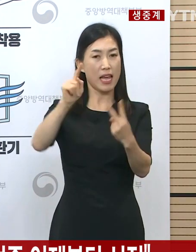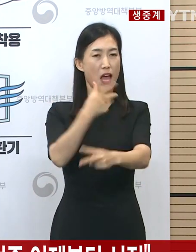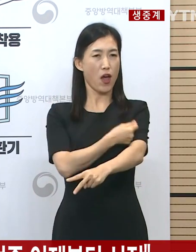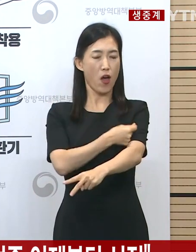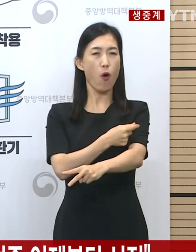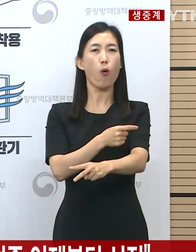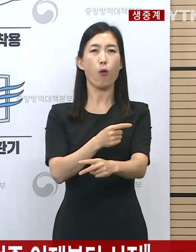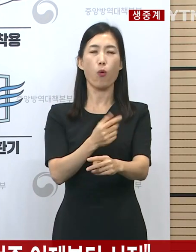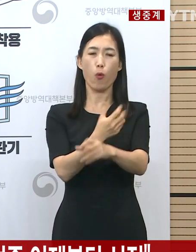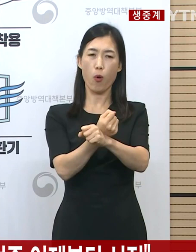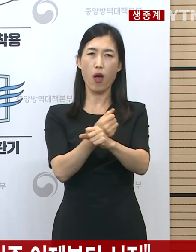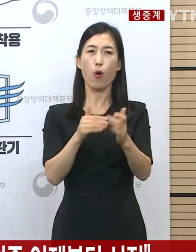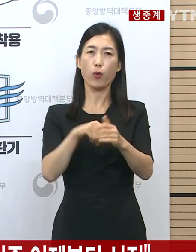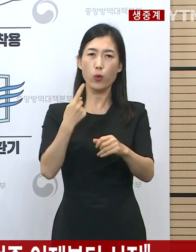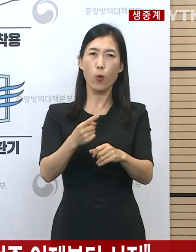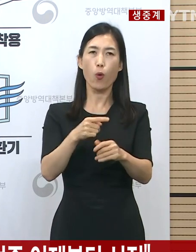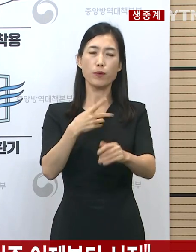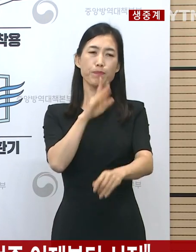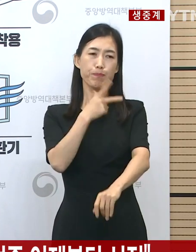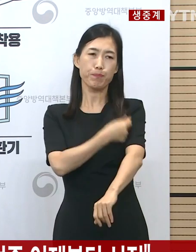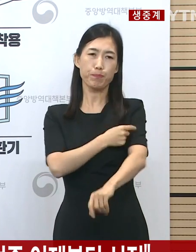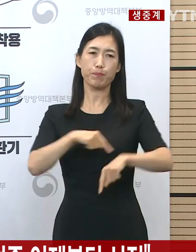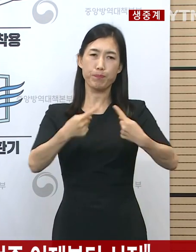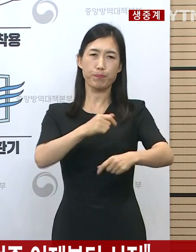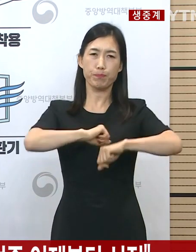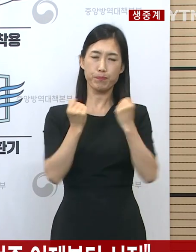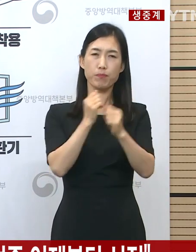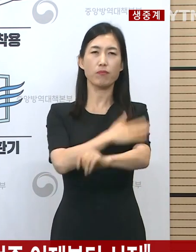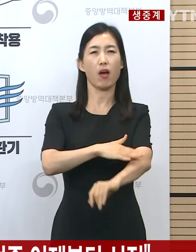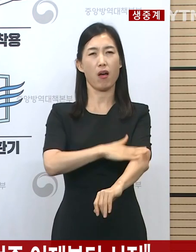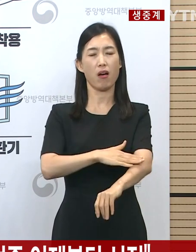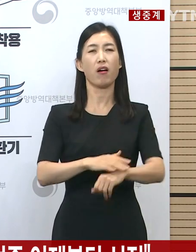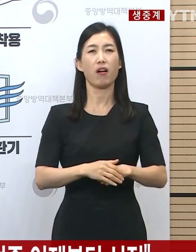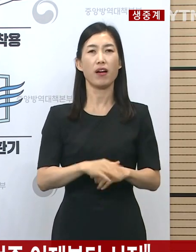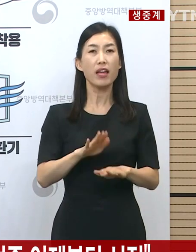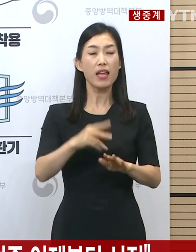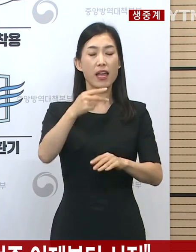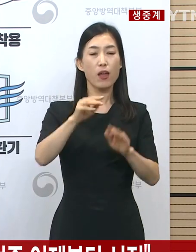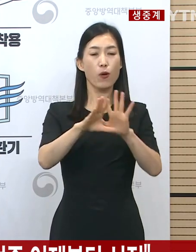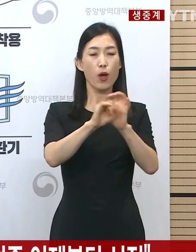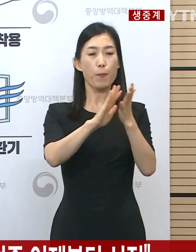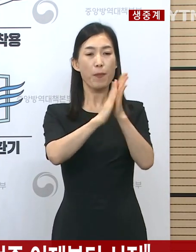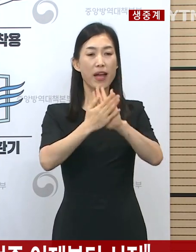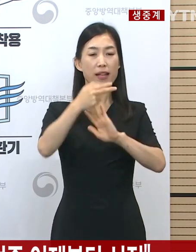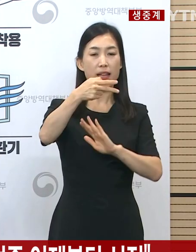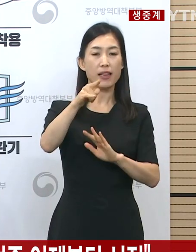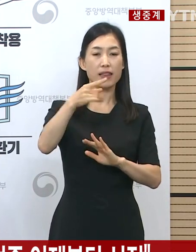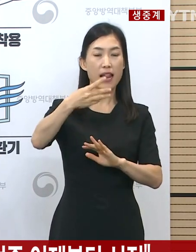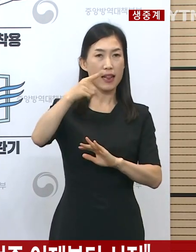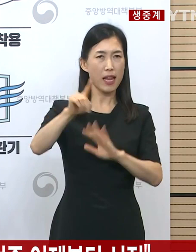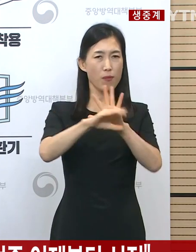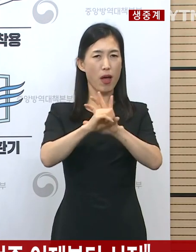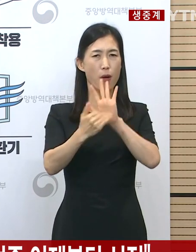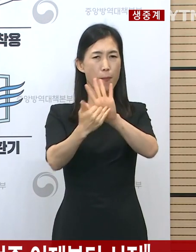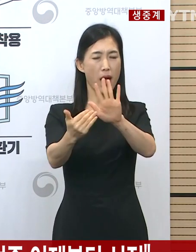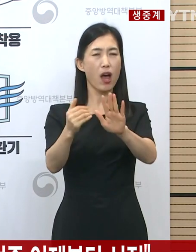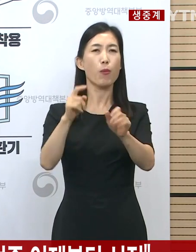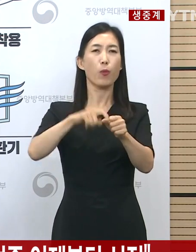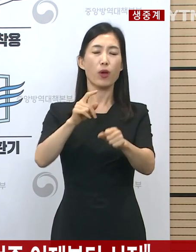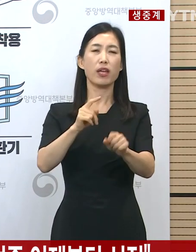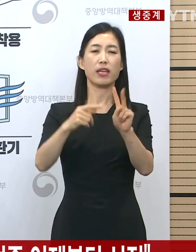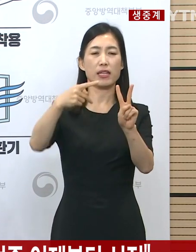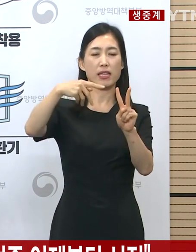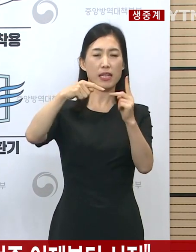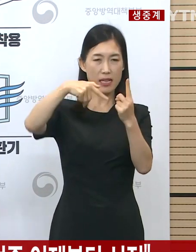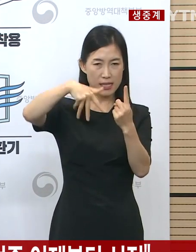높게 나왔습니다. 델타 바이러스 변이에 대응하기 위해서는 2차 접종까지 접종을 완료하는 것이